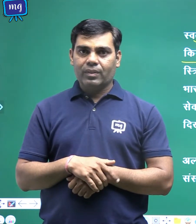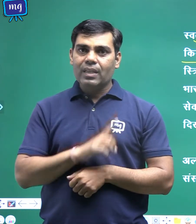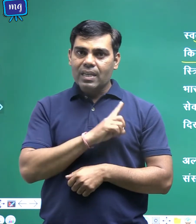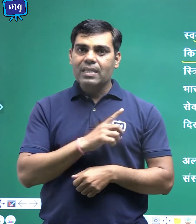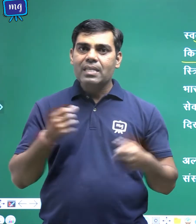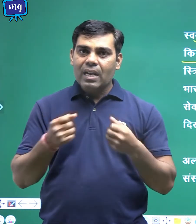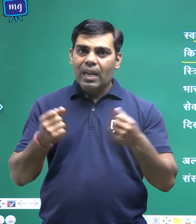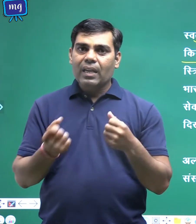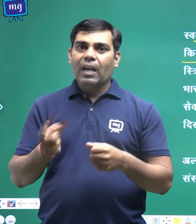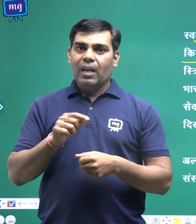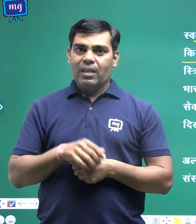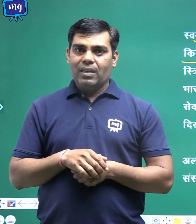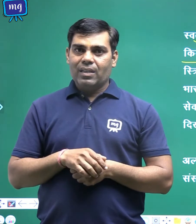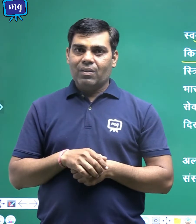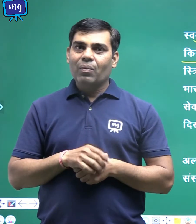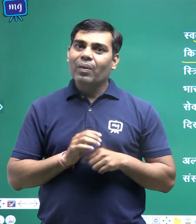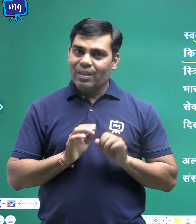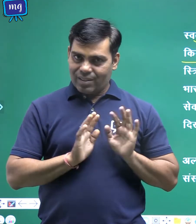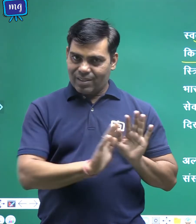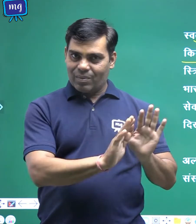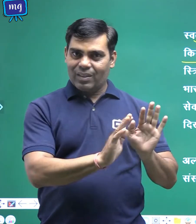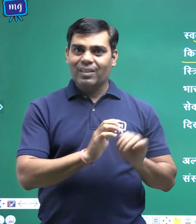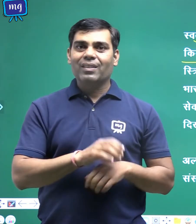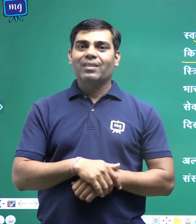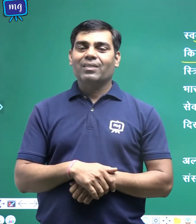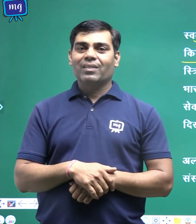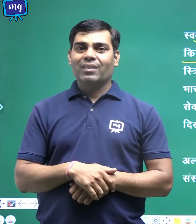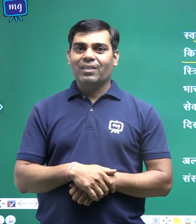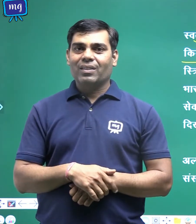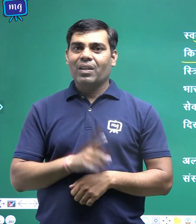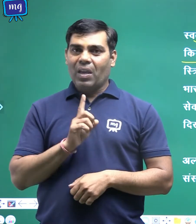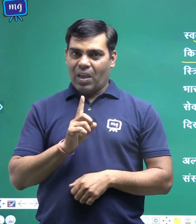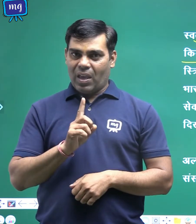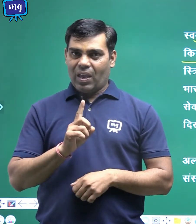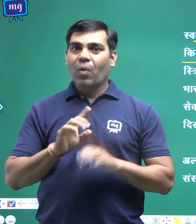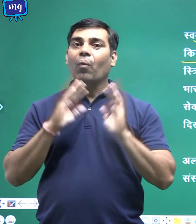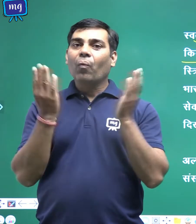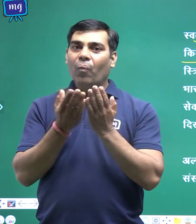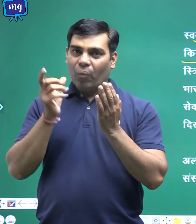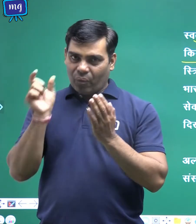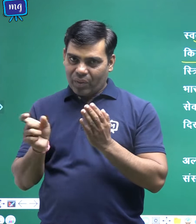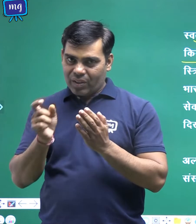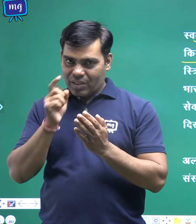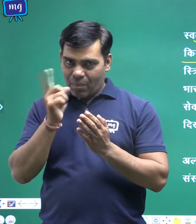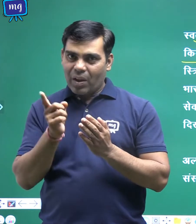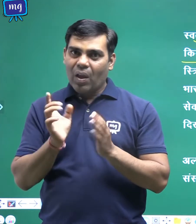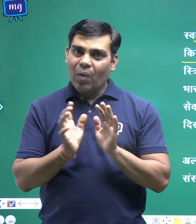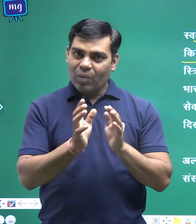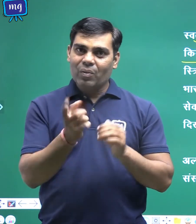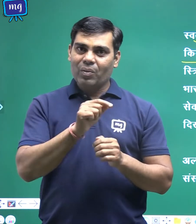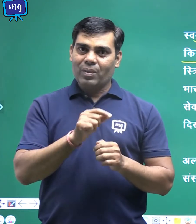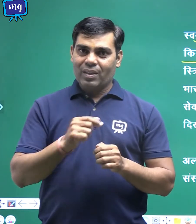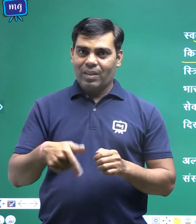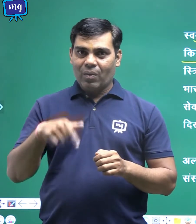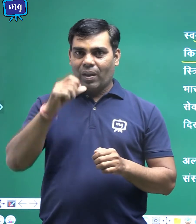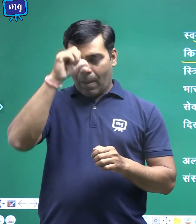का समर्थन किया था। एक विदेशी होते हुए भी इन्होंने भारत